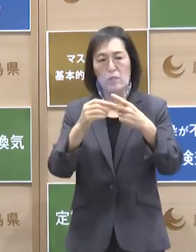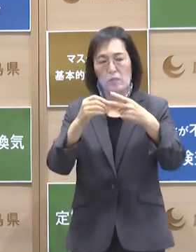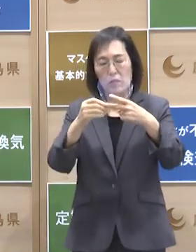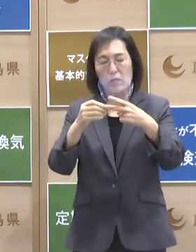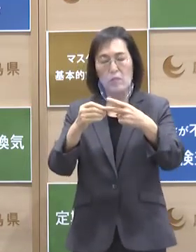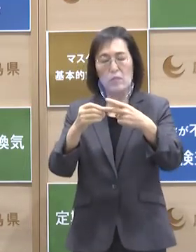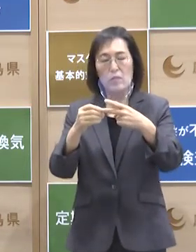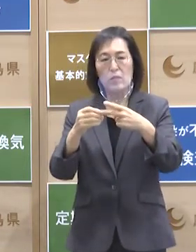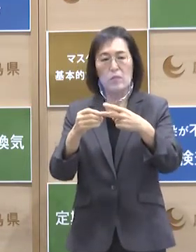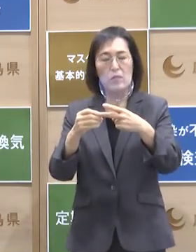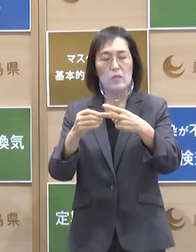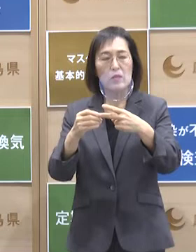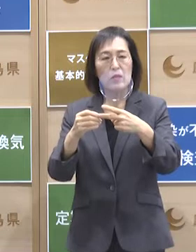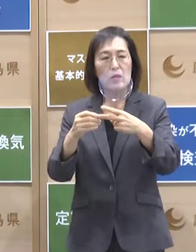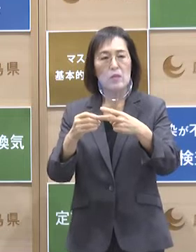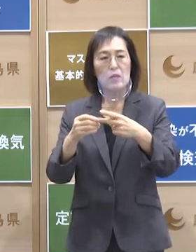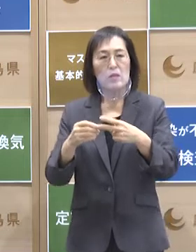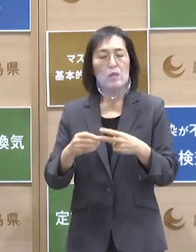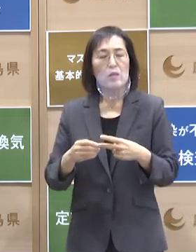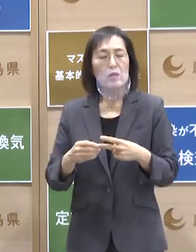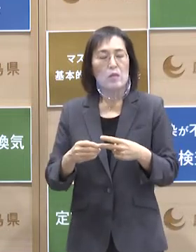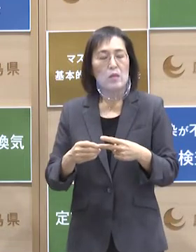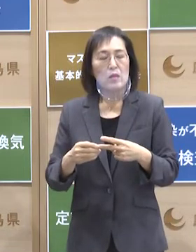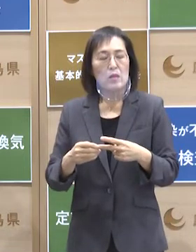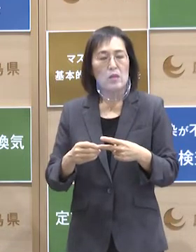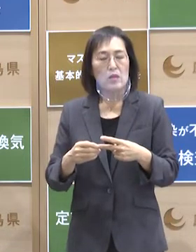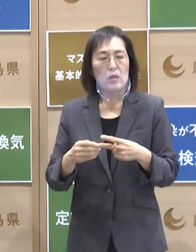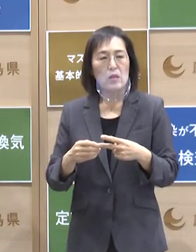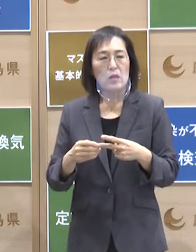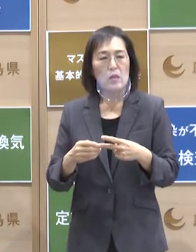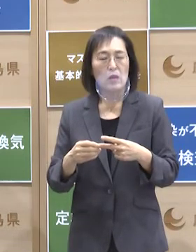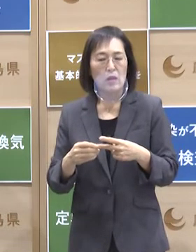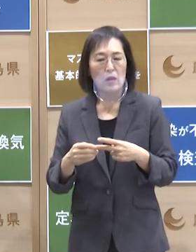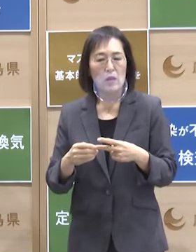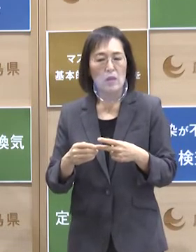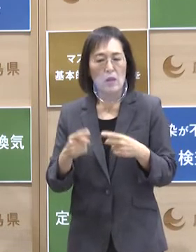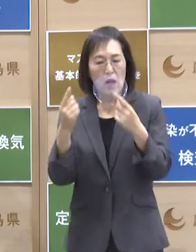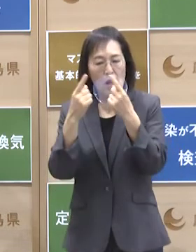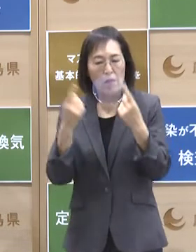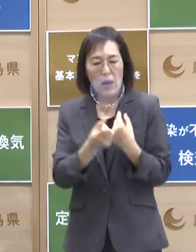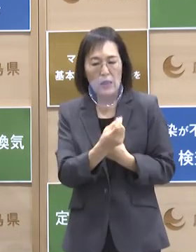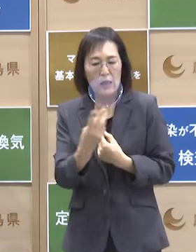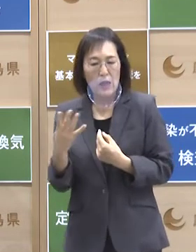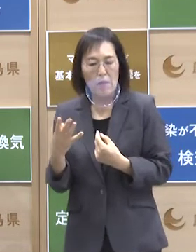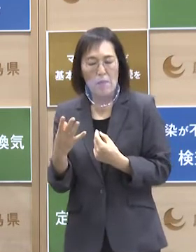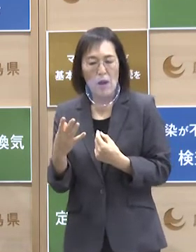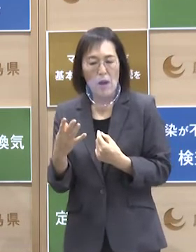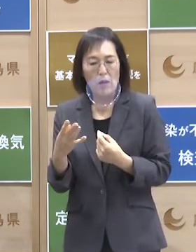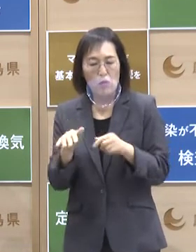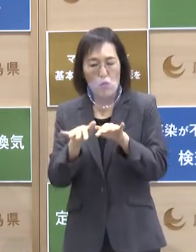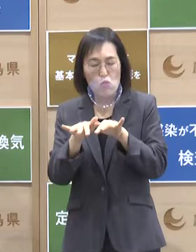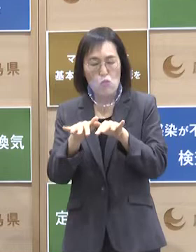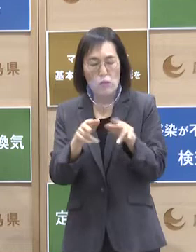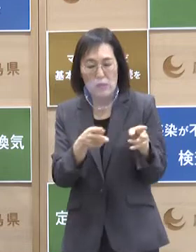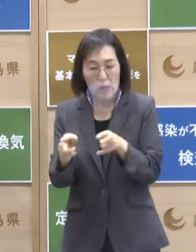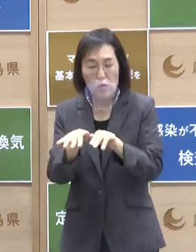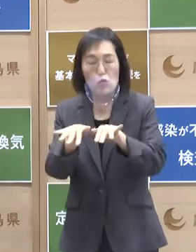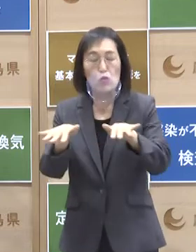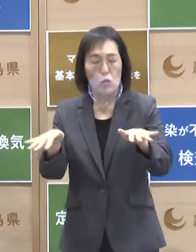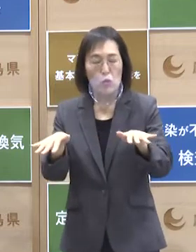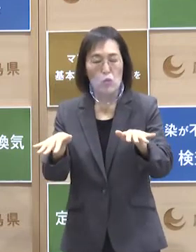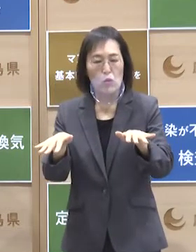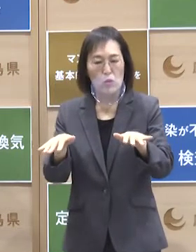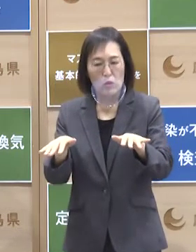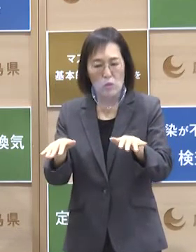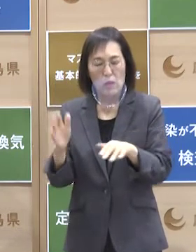つごめんなさい、全く話が変わるんですけども、マイナンバーカードの普及に向けてですね、政府が来年